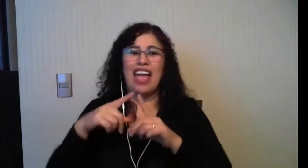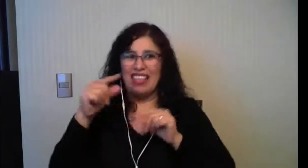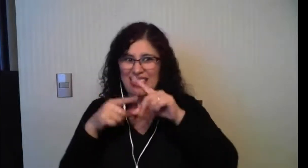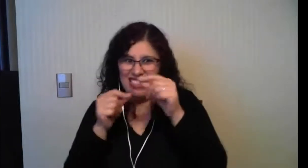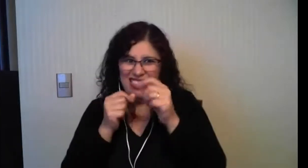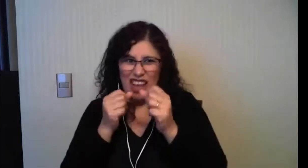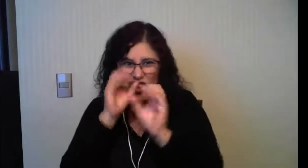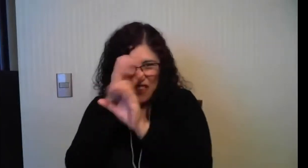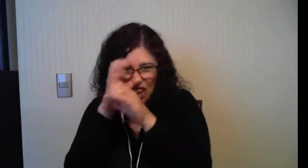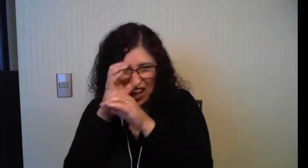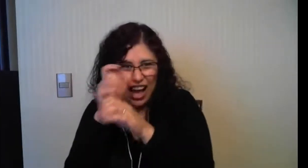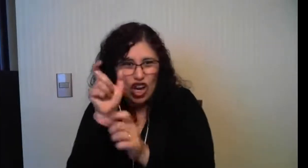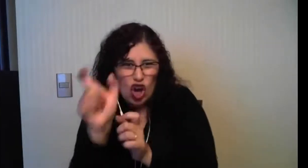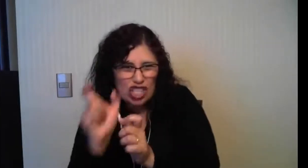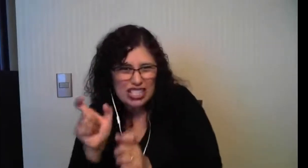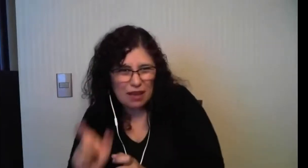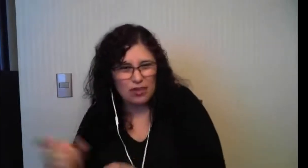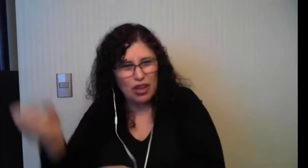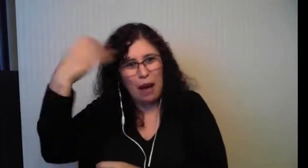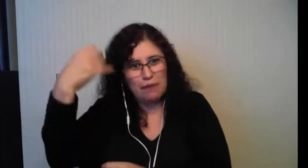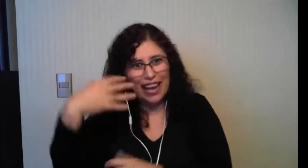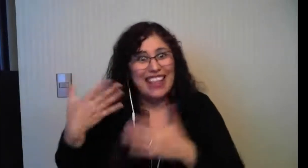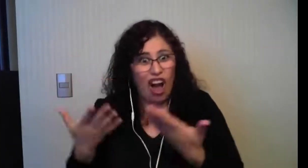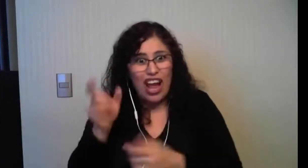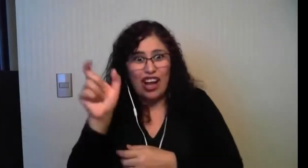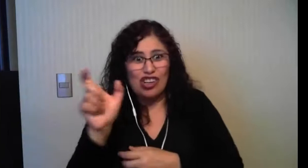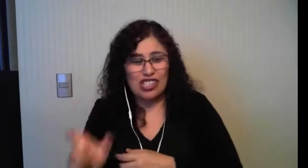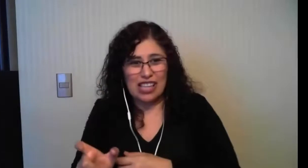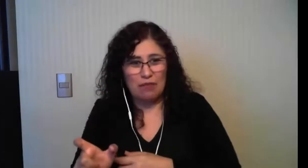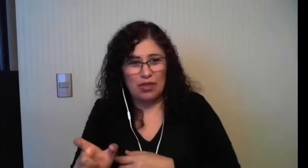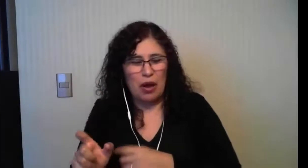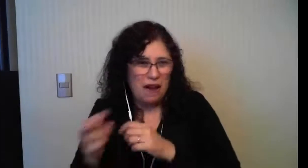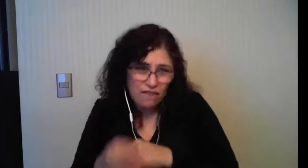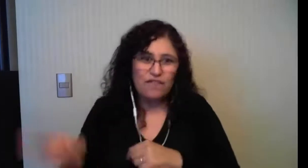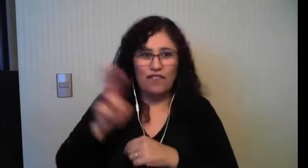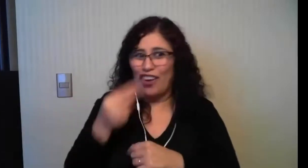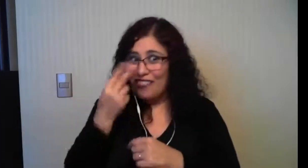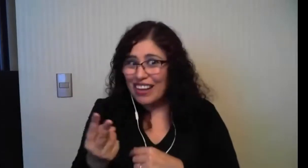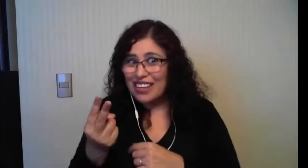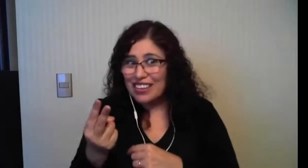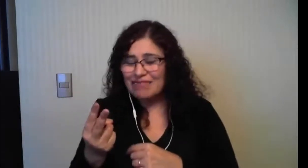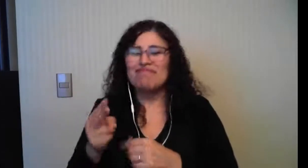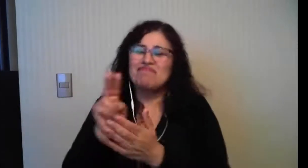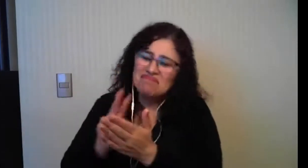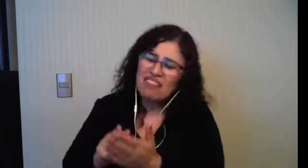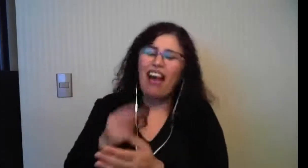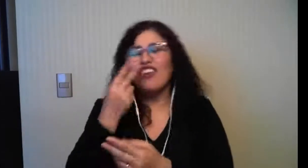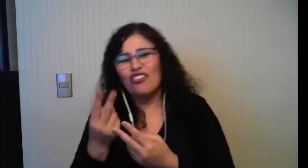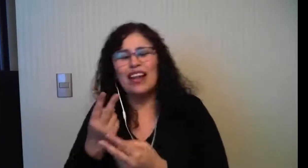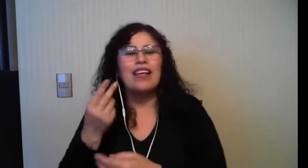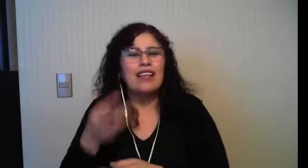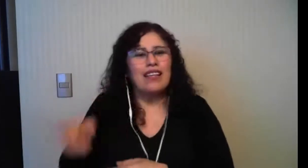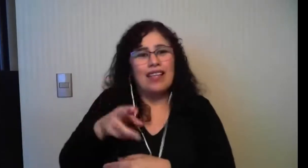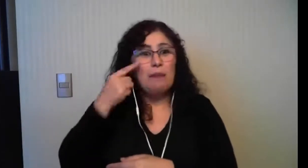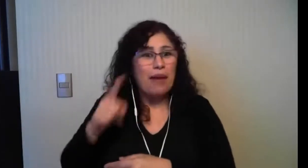como muchos conceptos, pero digo lo que estamos haciendo esos conceptos, primero volverlo a tomar, ¿cierto? Y llevarlo un poco